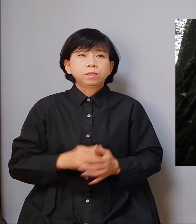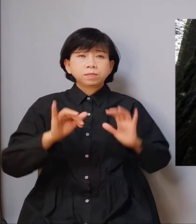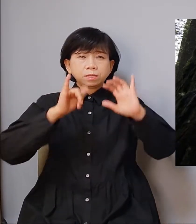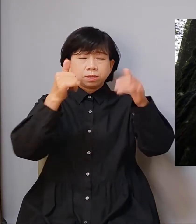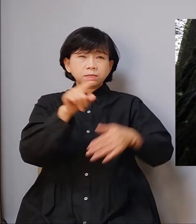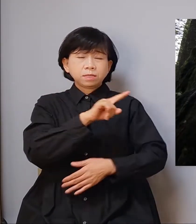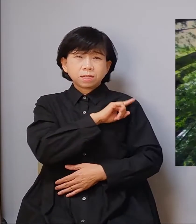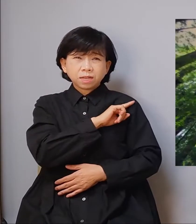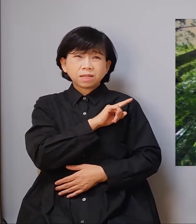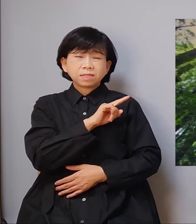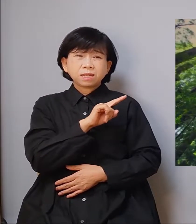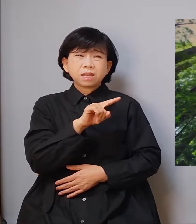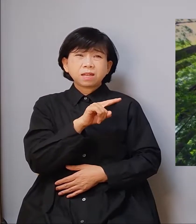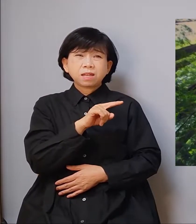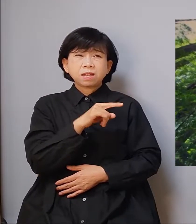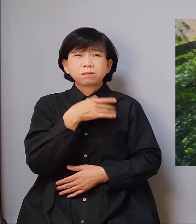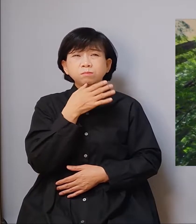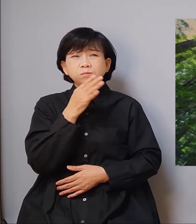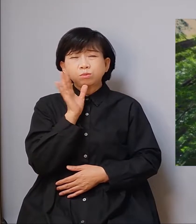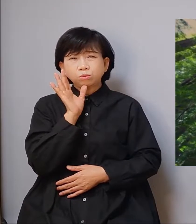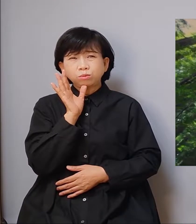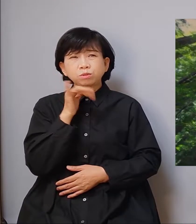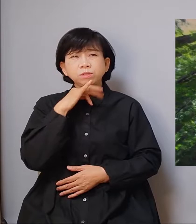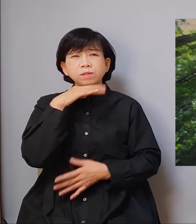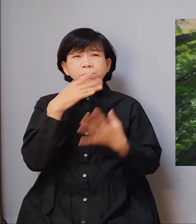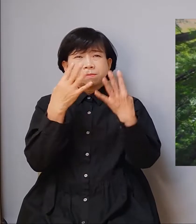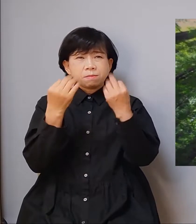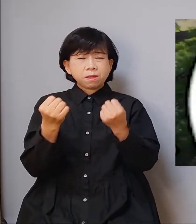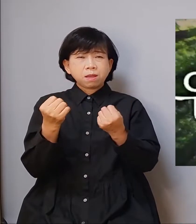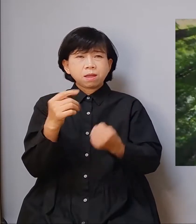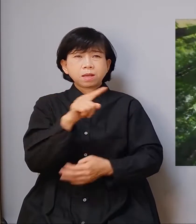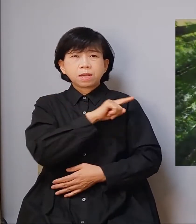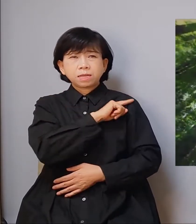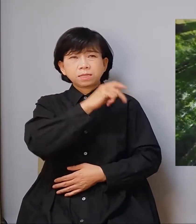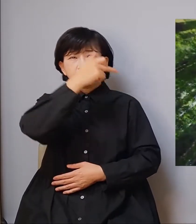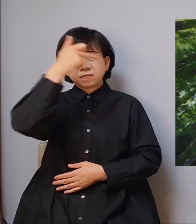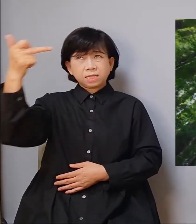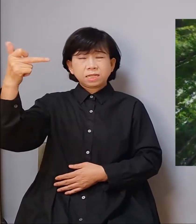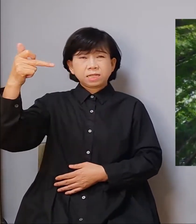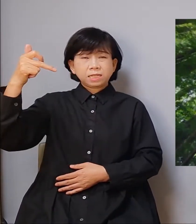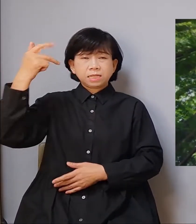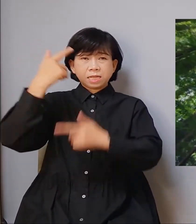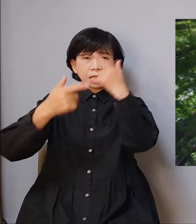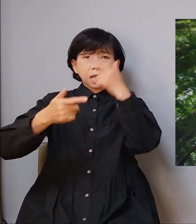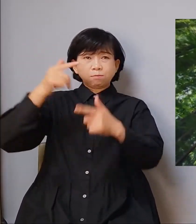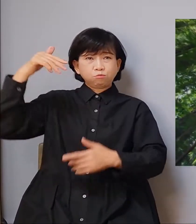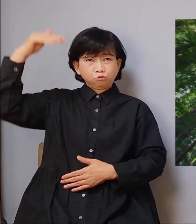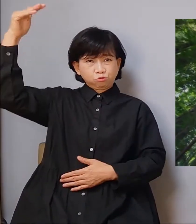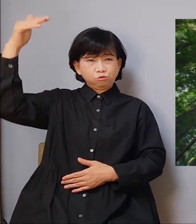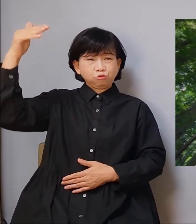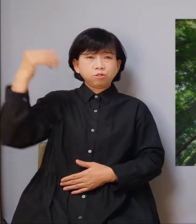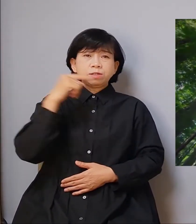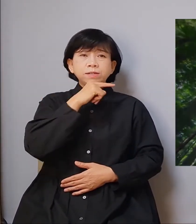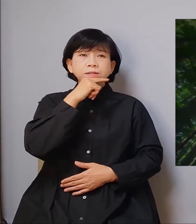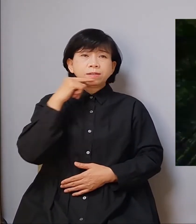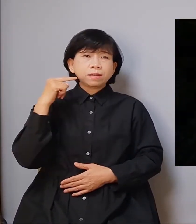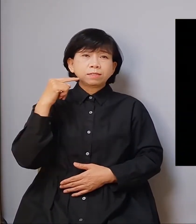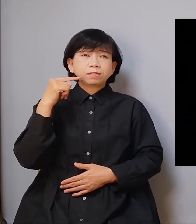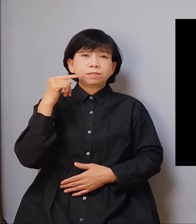세상에서 가장 나이 많고 세상에서 가장 키 큰 나무, 레드우드